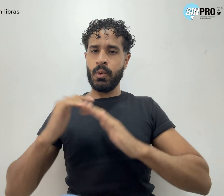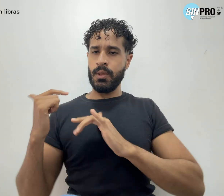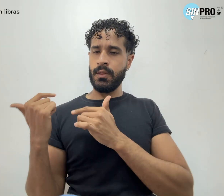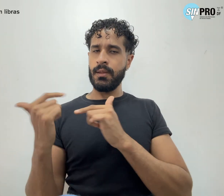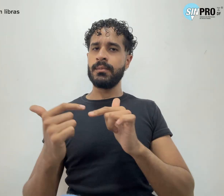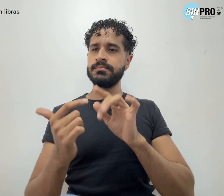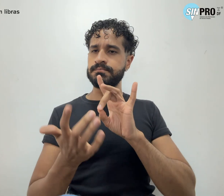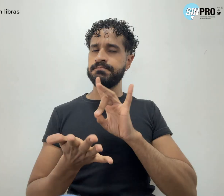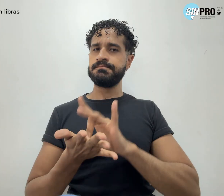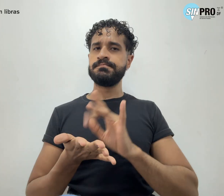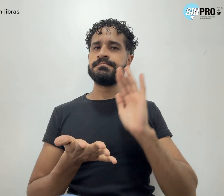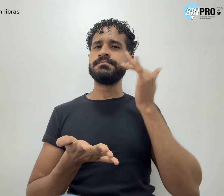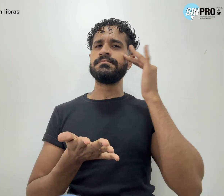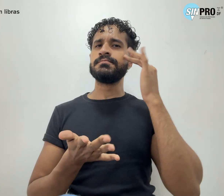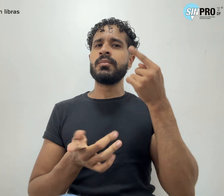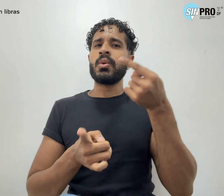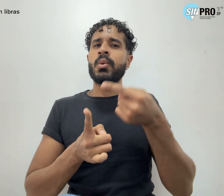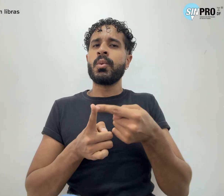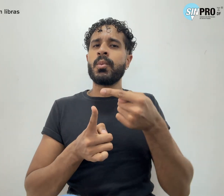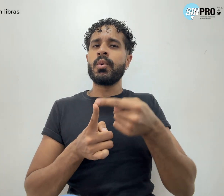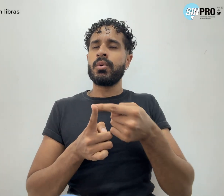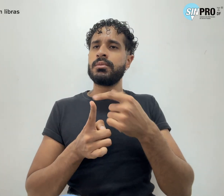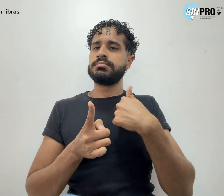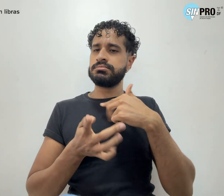e entenda por que está nessa classe.